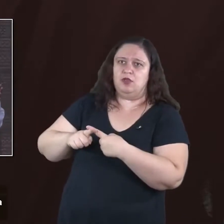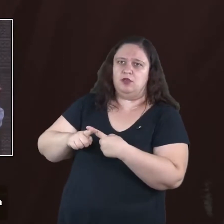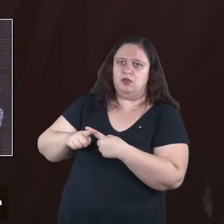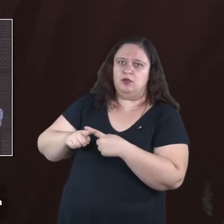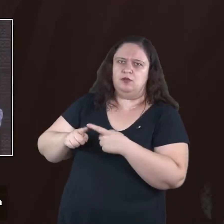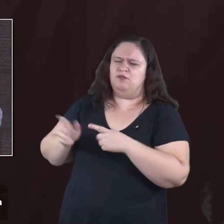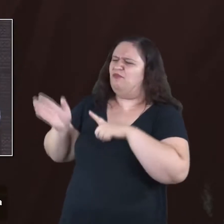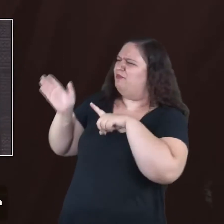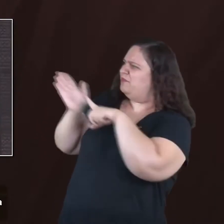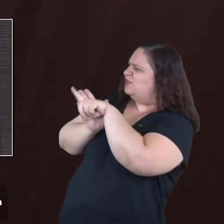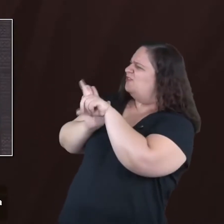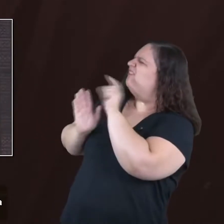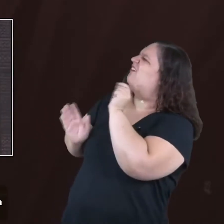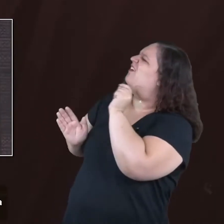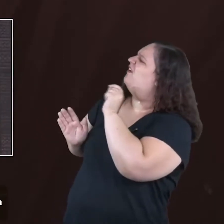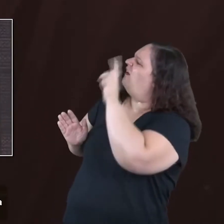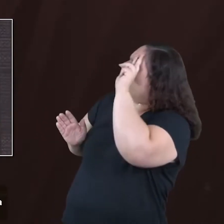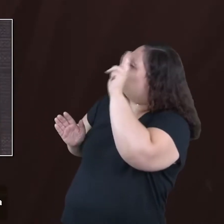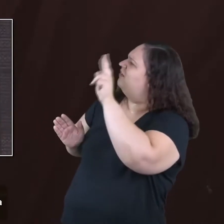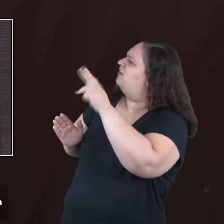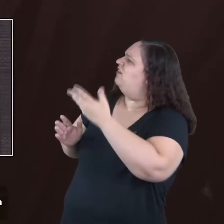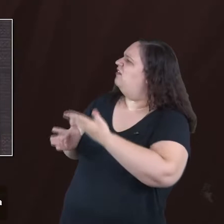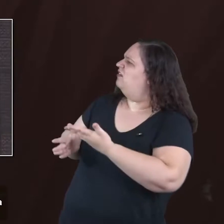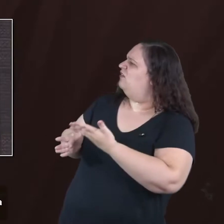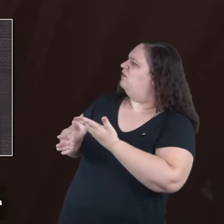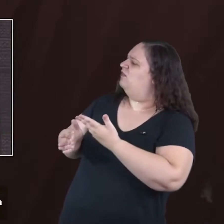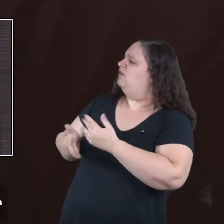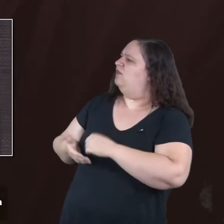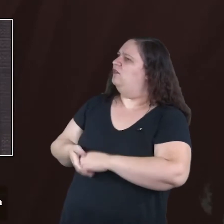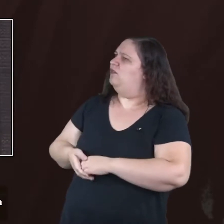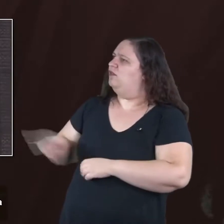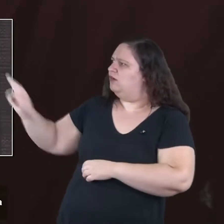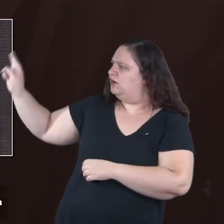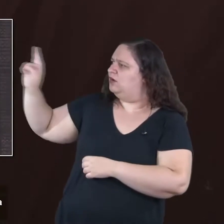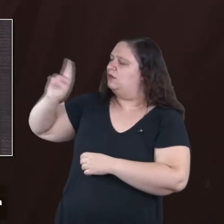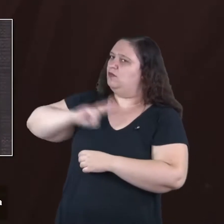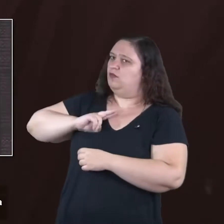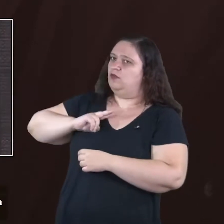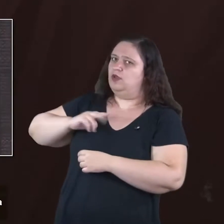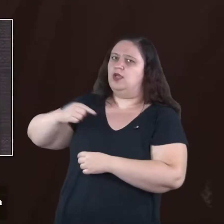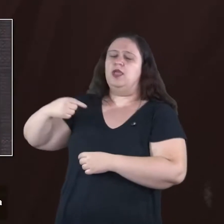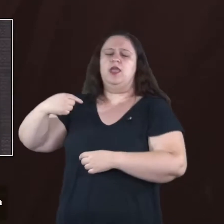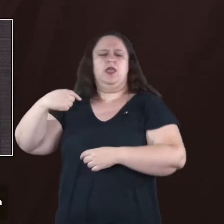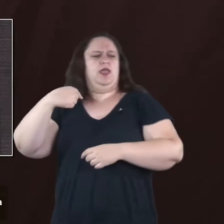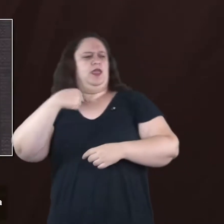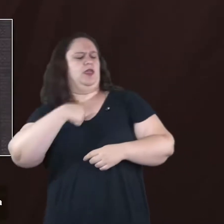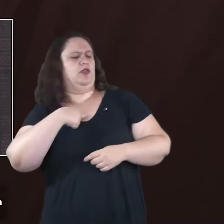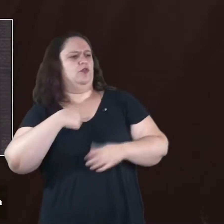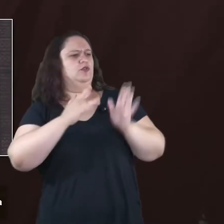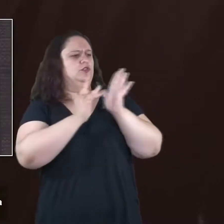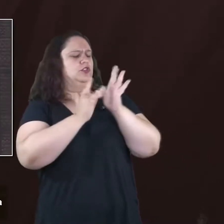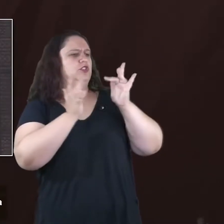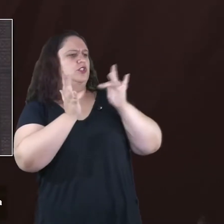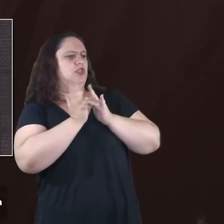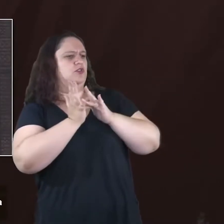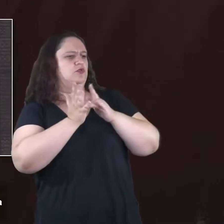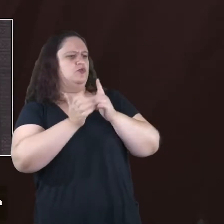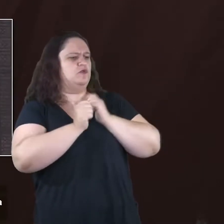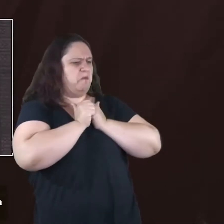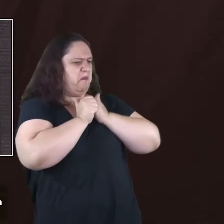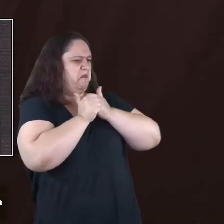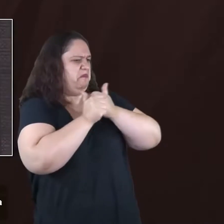perguntou: quem és tu, Senhor? E a resposta foi: eu sou Jesus, a quem